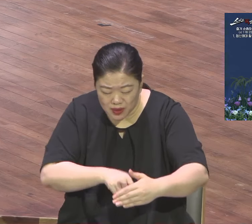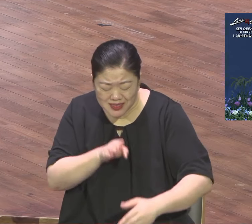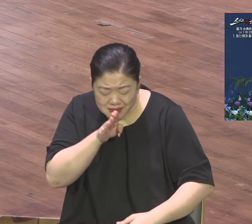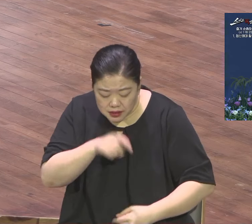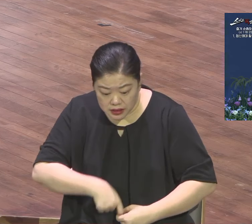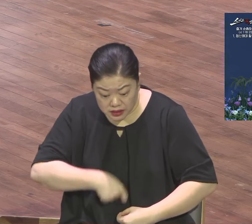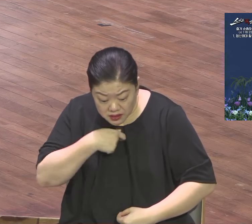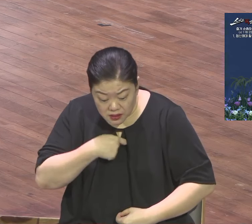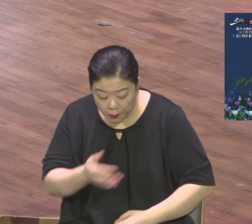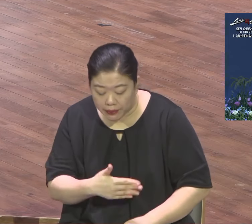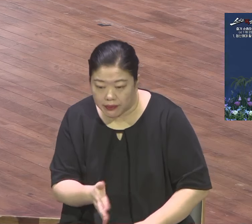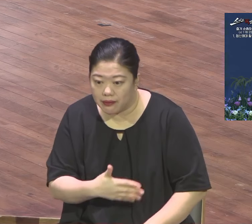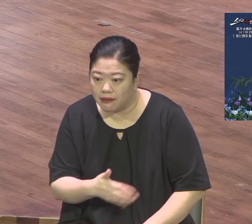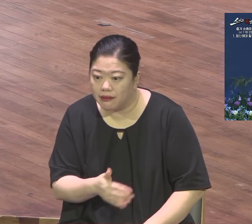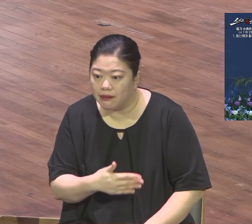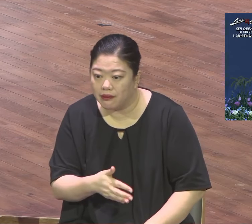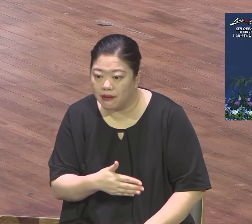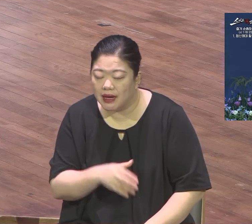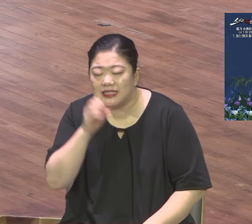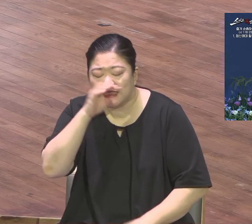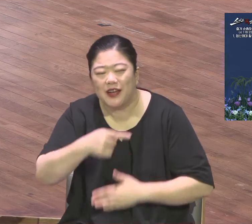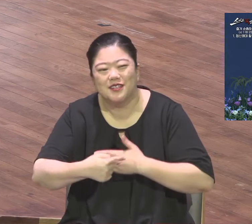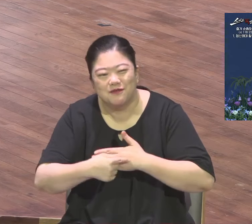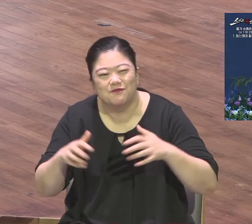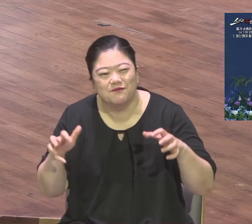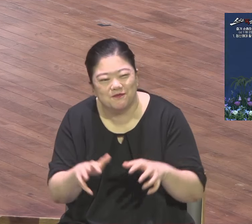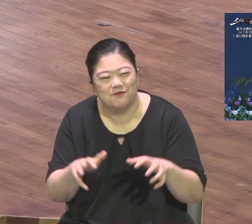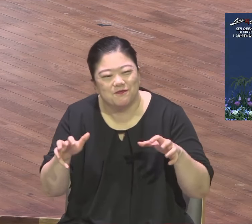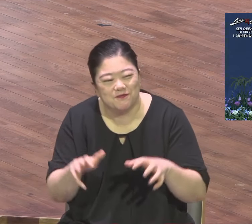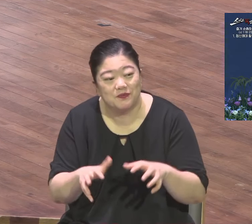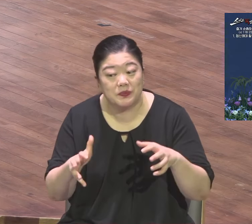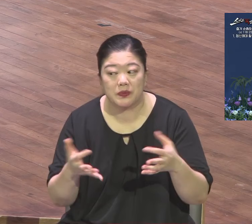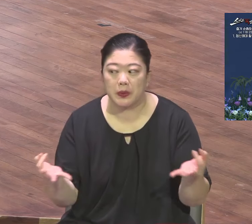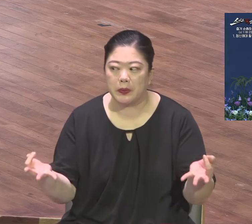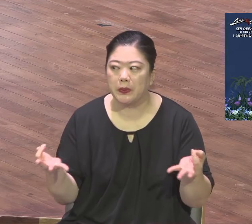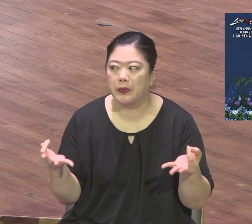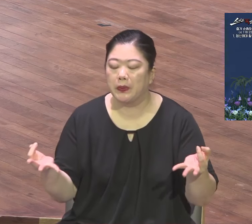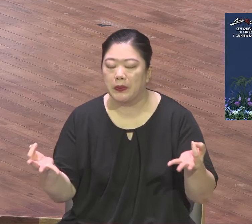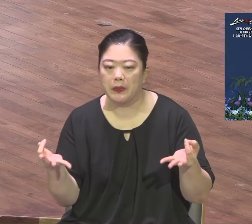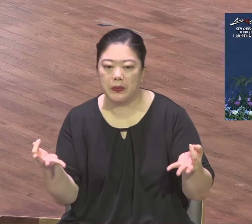나오는데 그것이 하나님을 기쁘시게 하는 것이 아니라